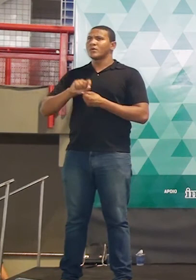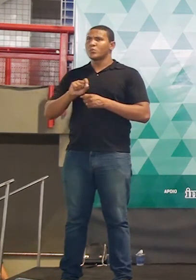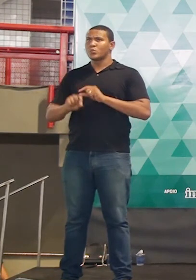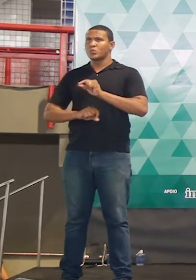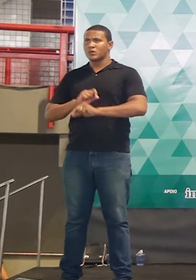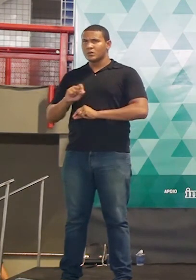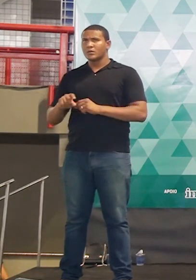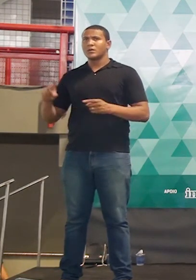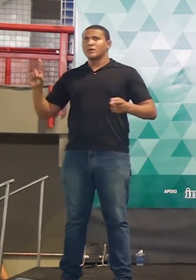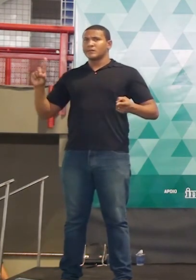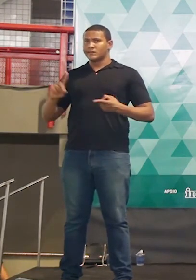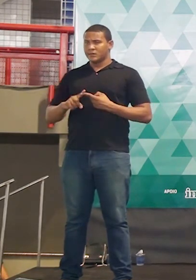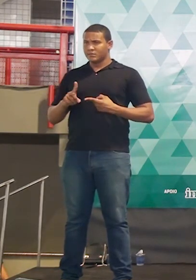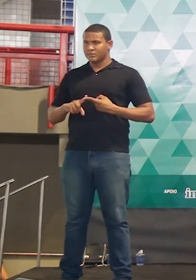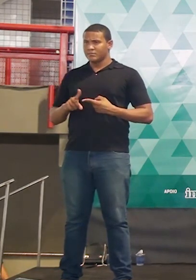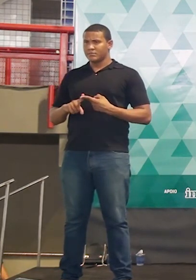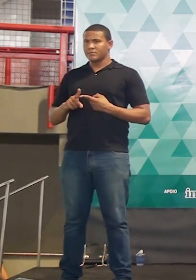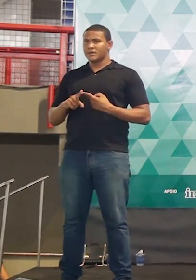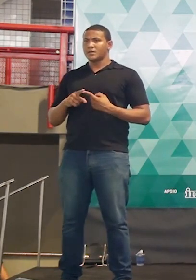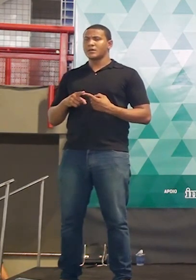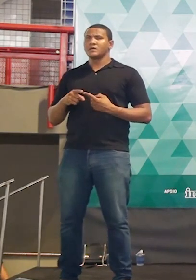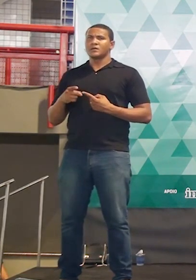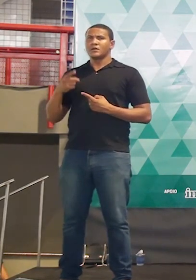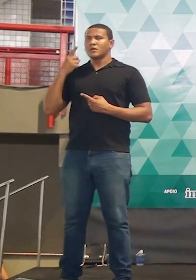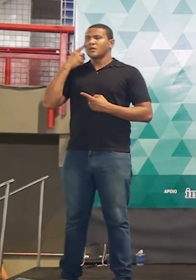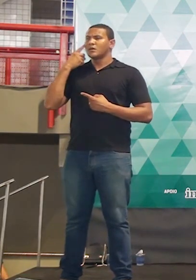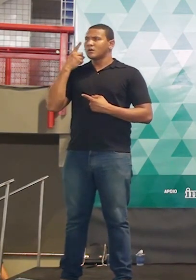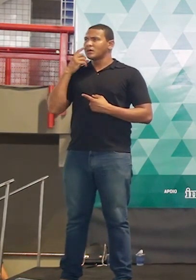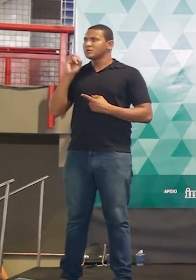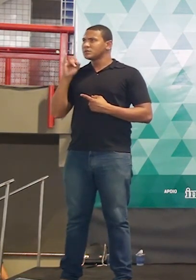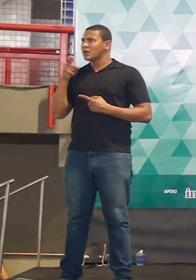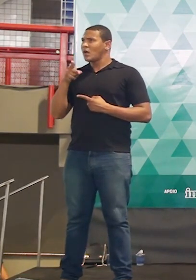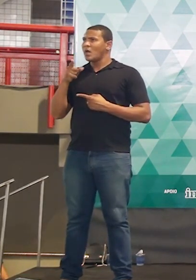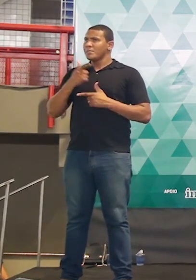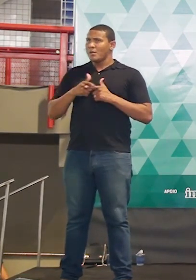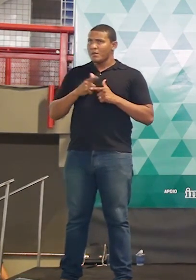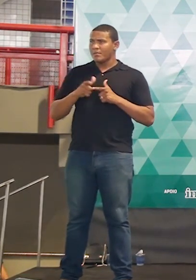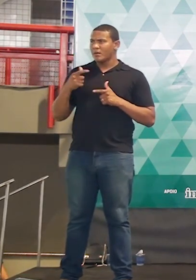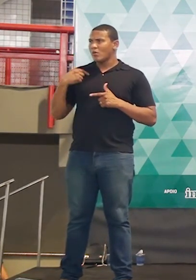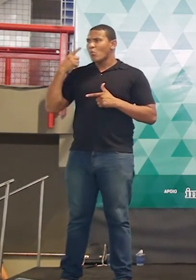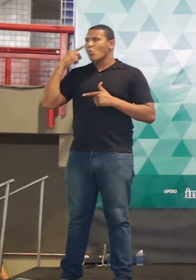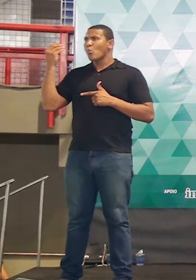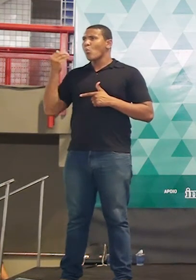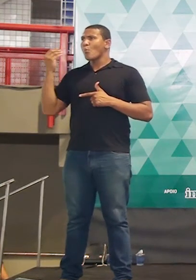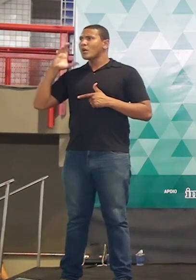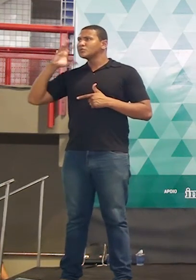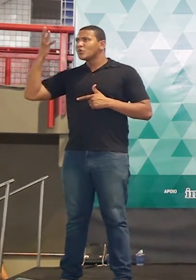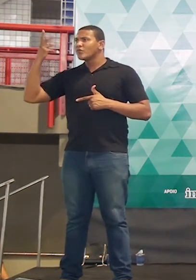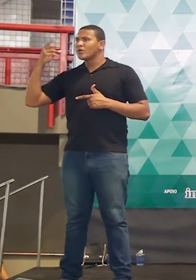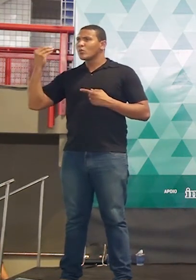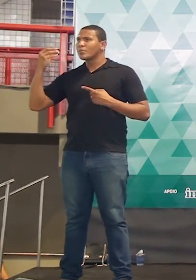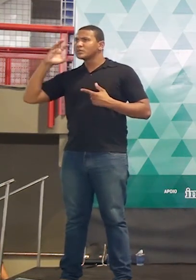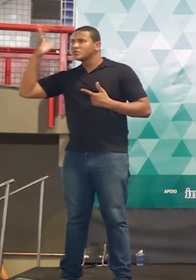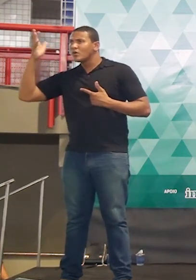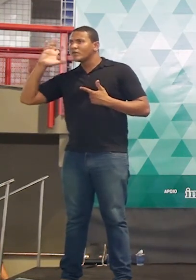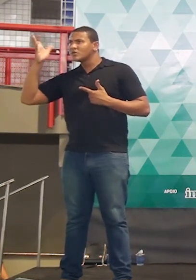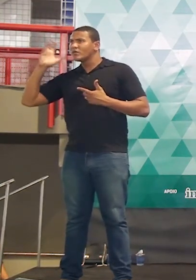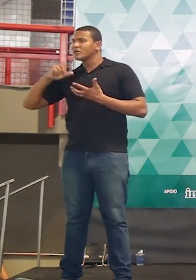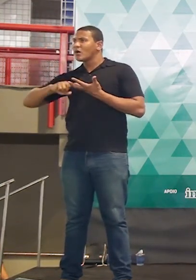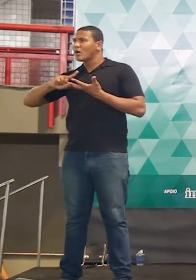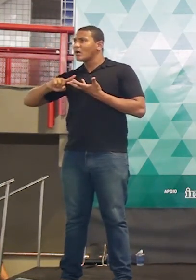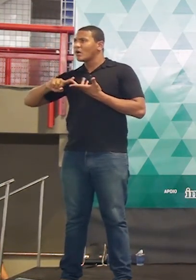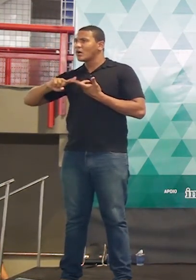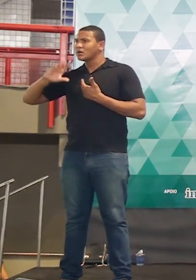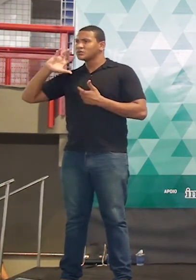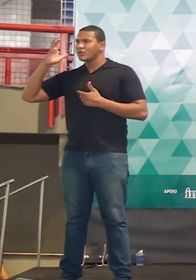apontar saídas para aquele problema, se foi das arbovirose, se foi o uso de tecnologia na